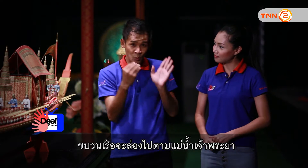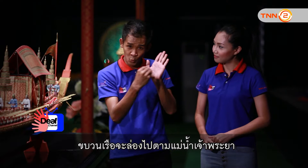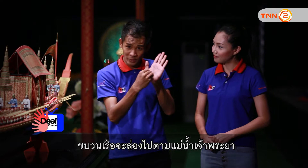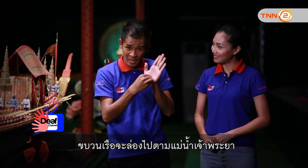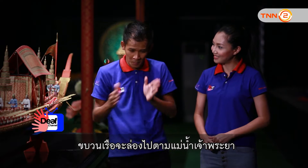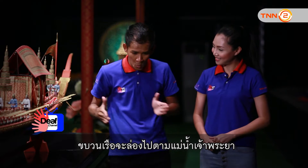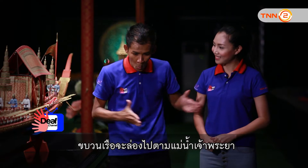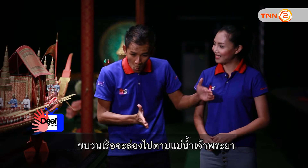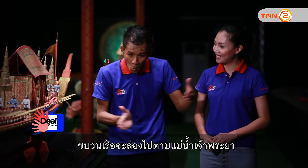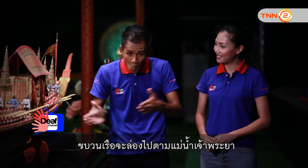า